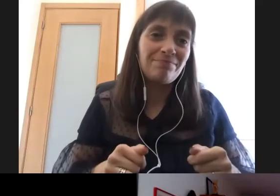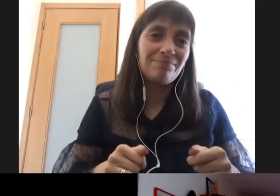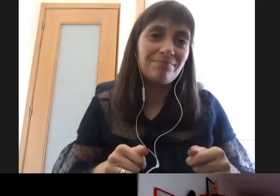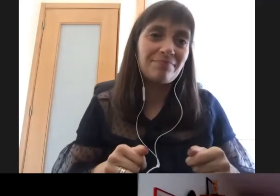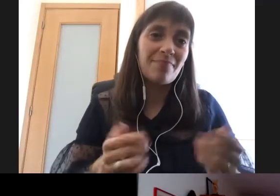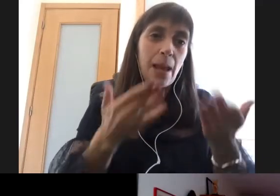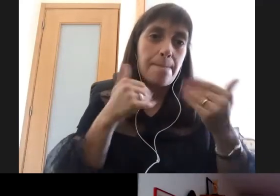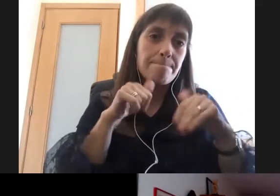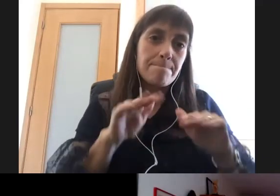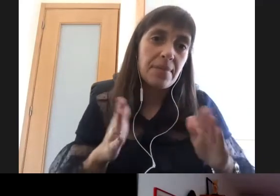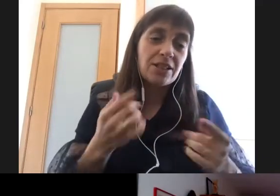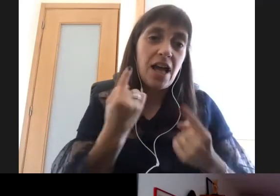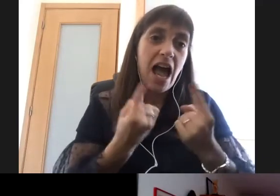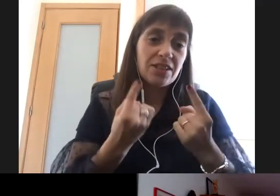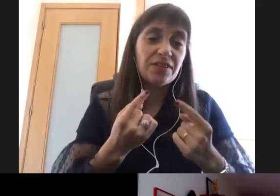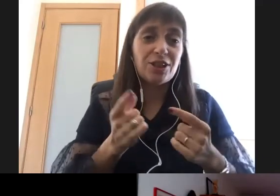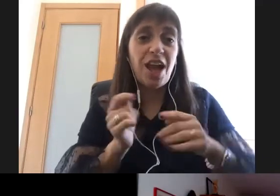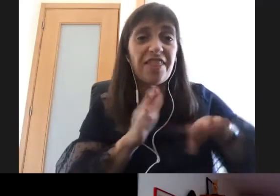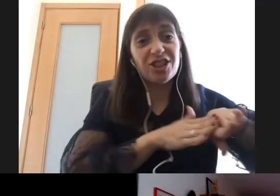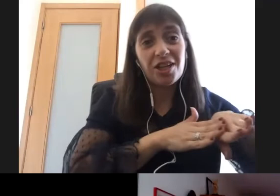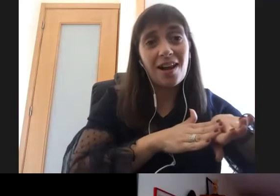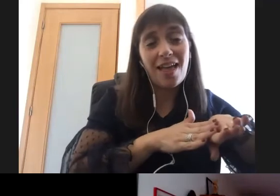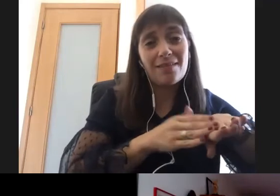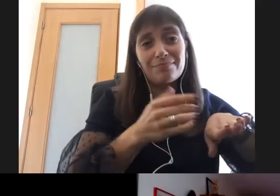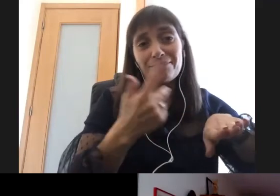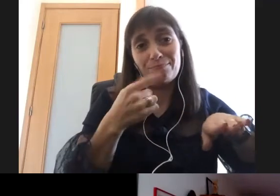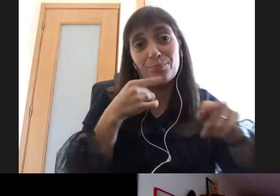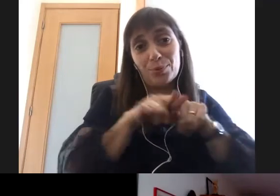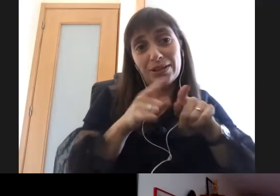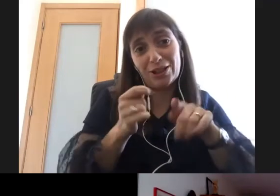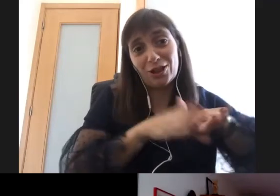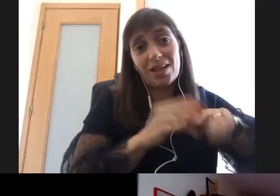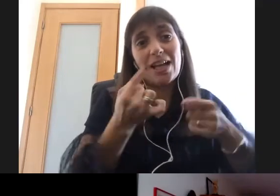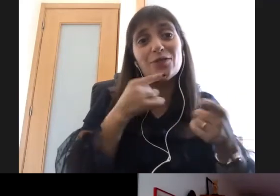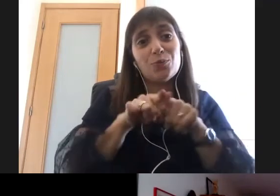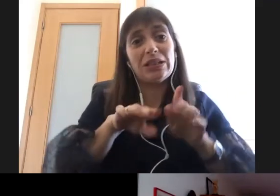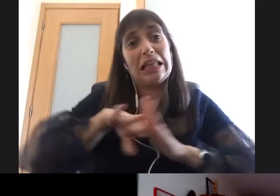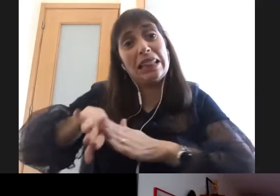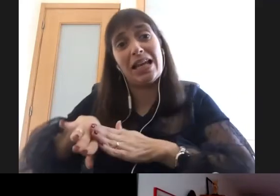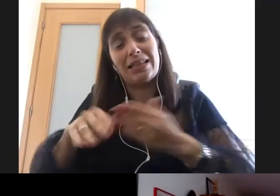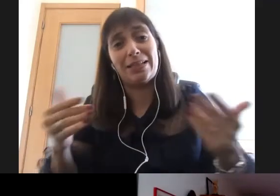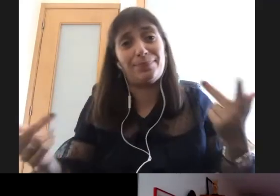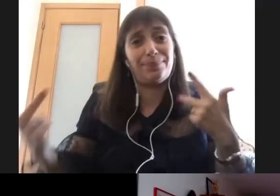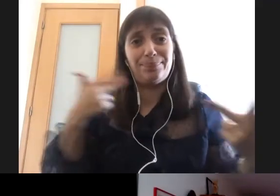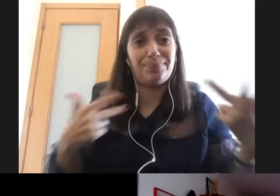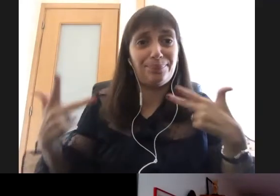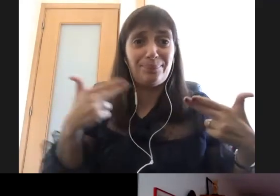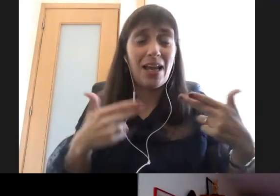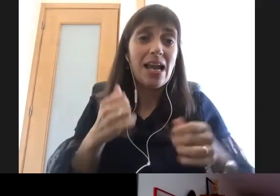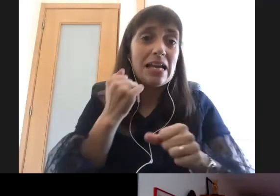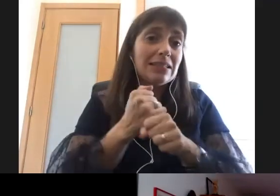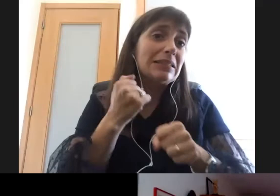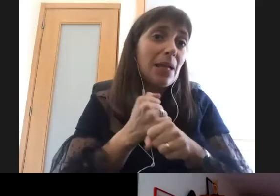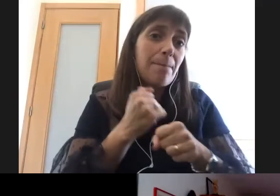Mas, às vezes, é da esquerda, às vezes, é da direita. O trabalho de jornalista não